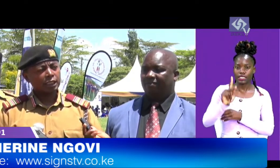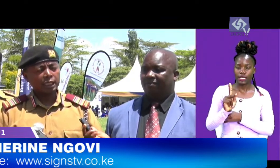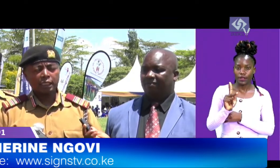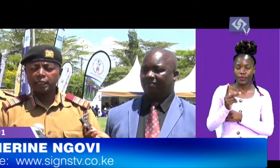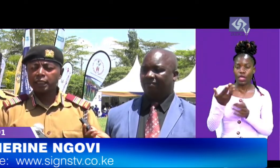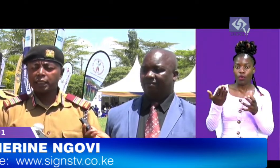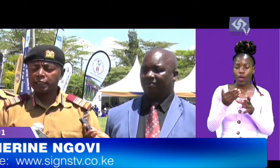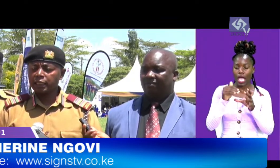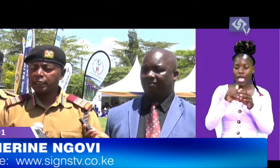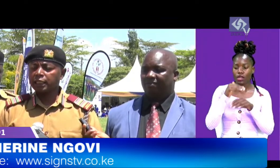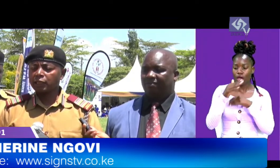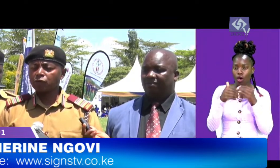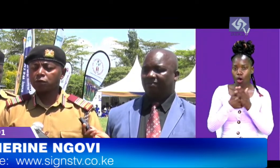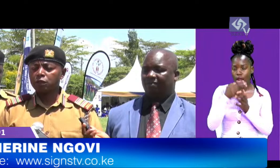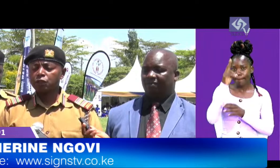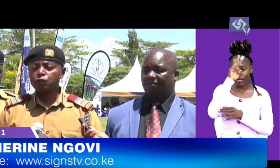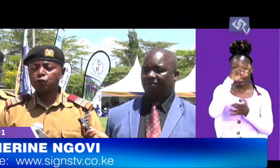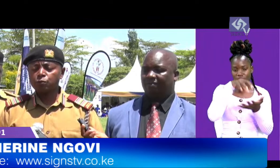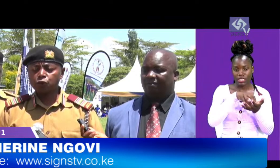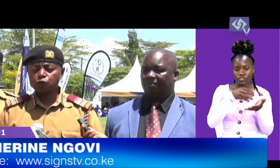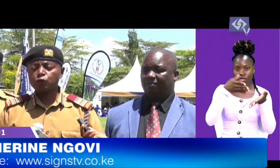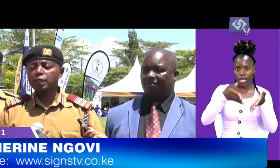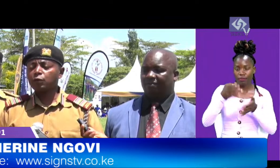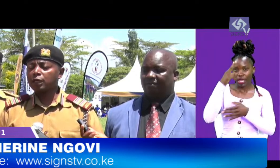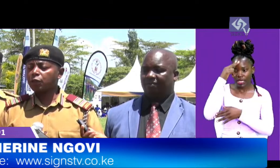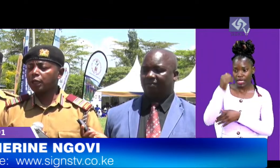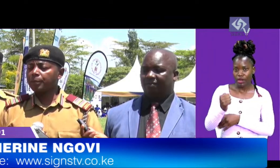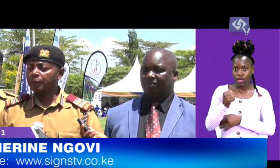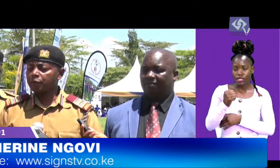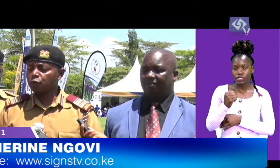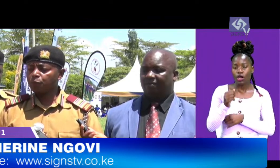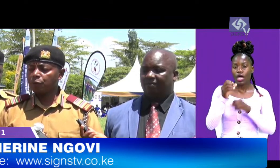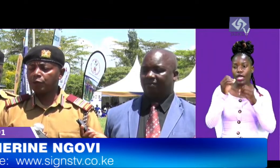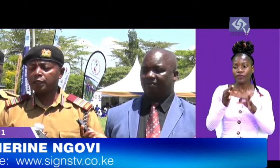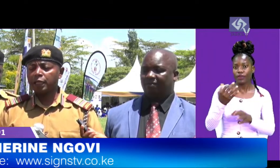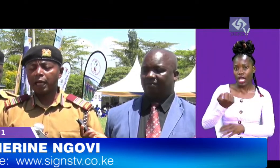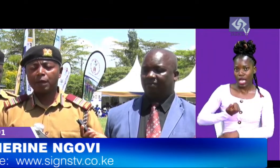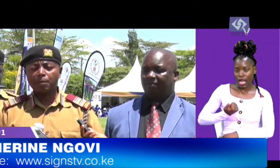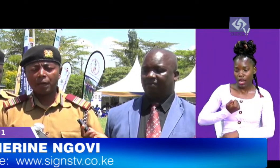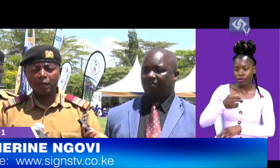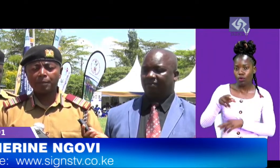katika area hii ya Narok. Ndio mtoto akiwa amedhulumiwa ama mama